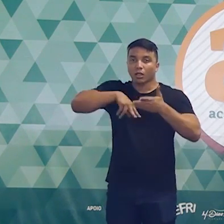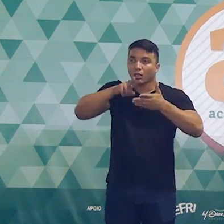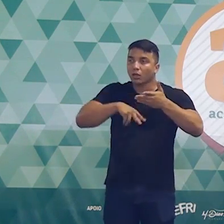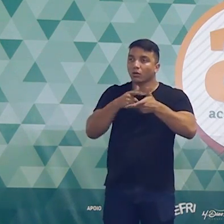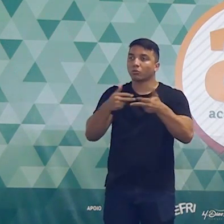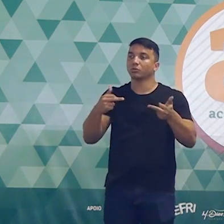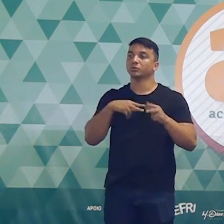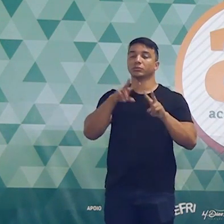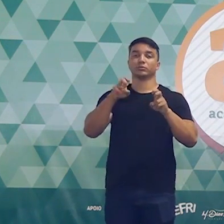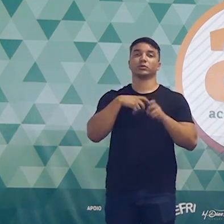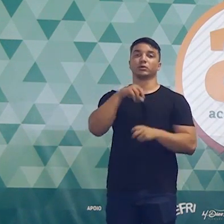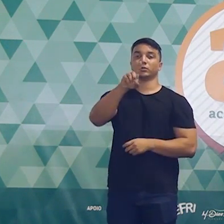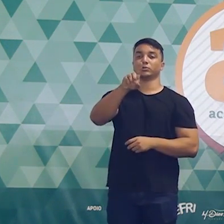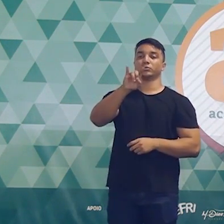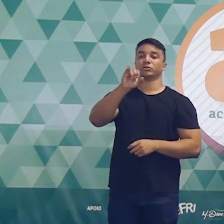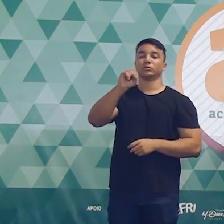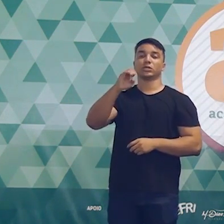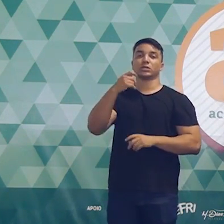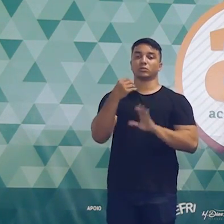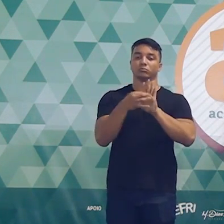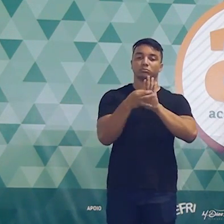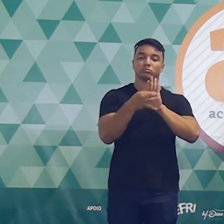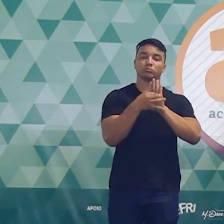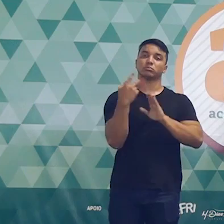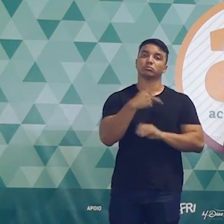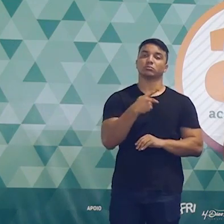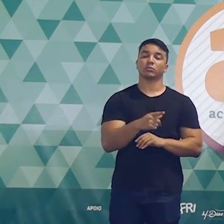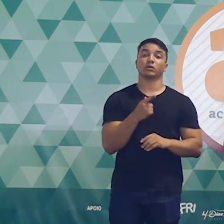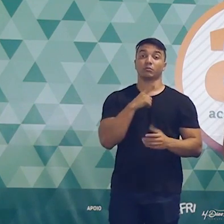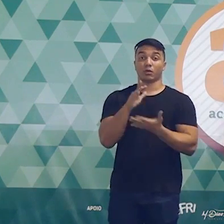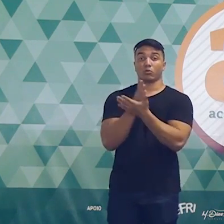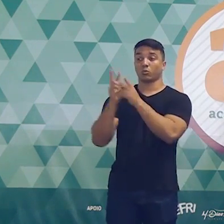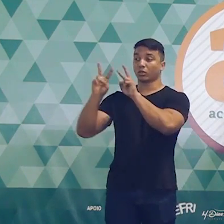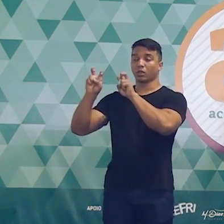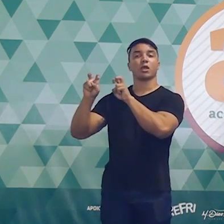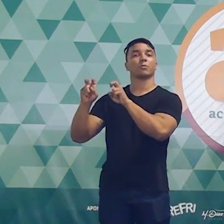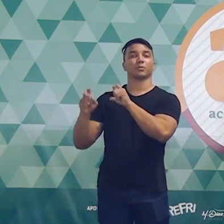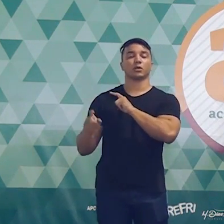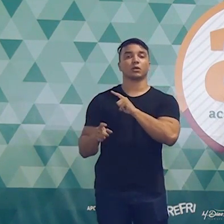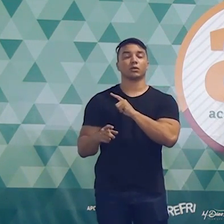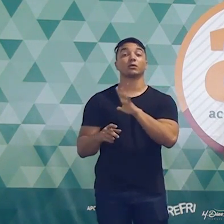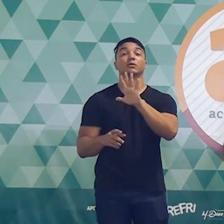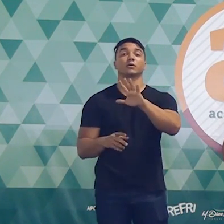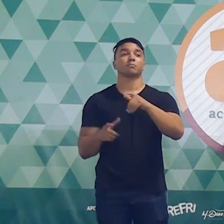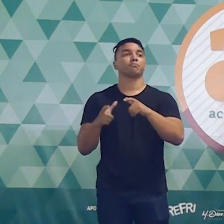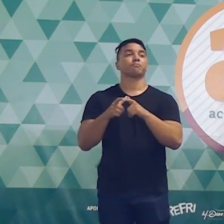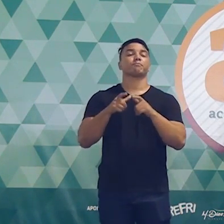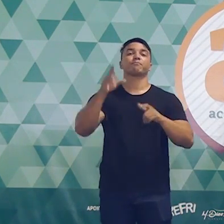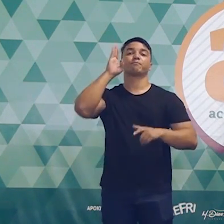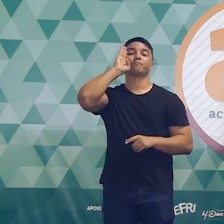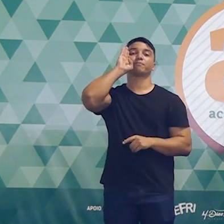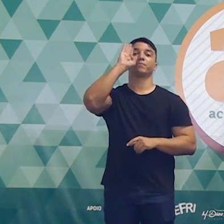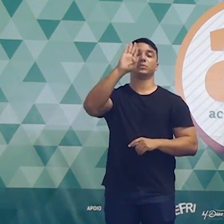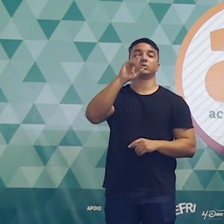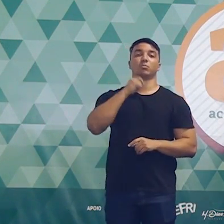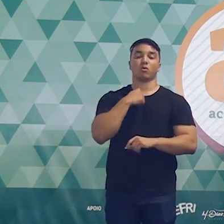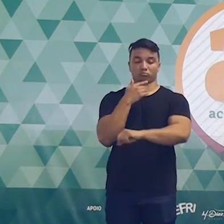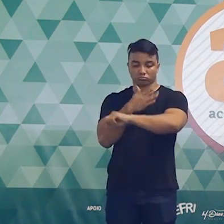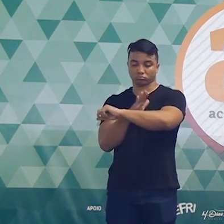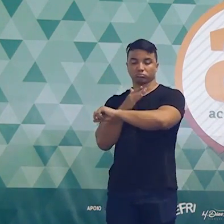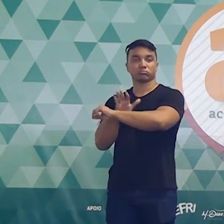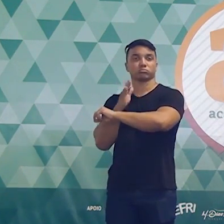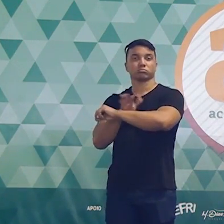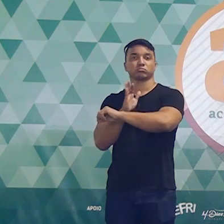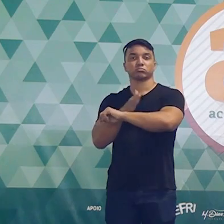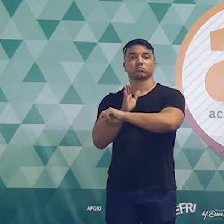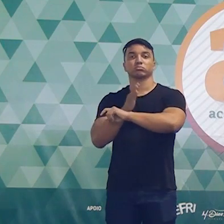coisa sobre dissertação, alguns temas que estão aí em que a gente aposta. Mas a grande lógica que eu treinei aqui com vocês